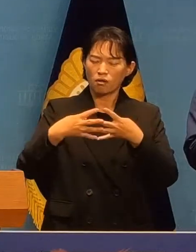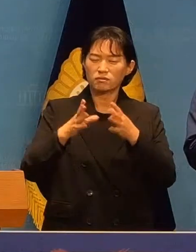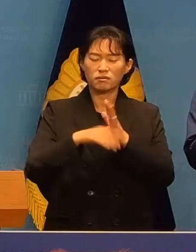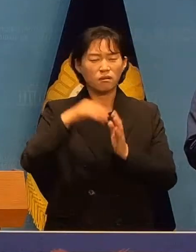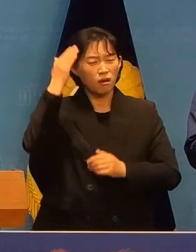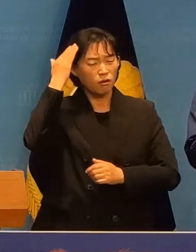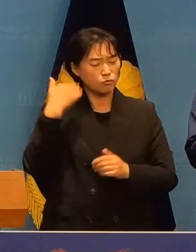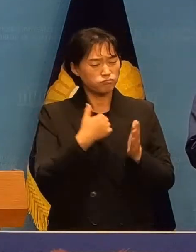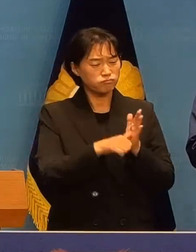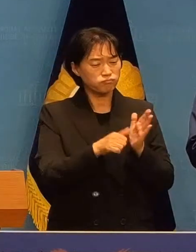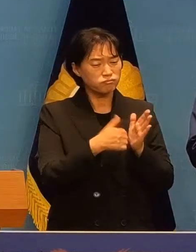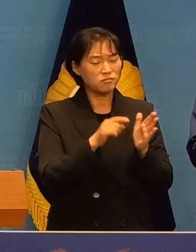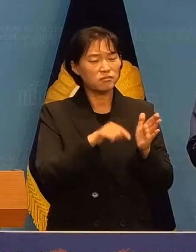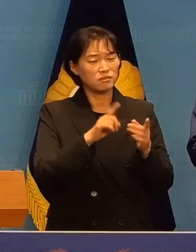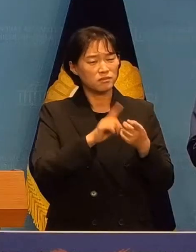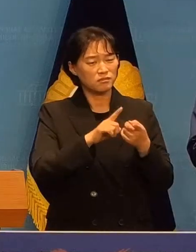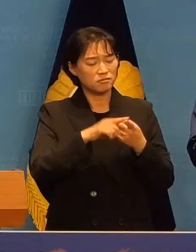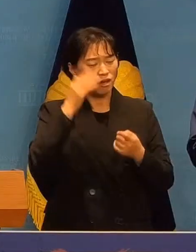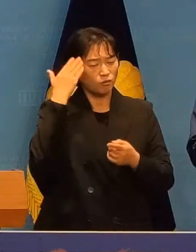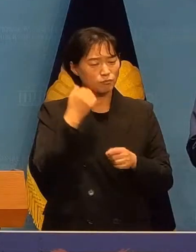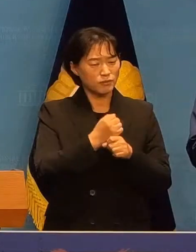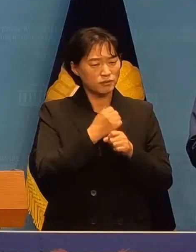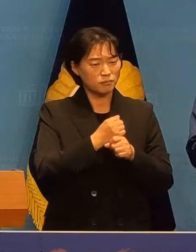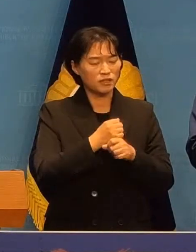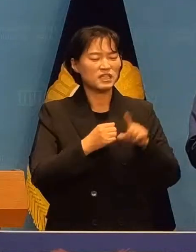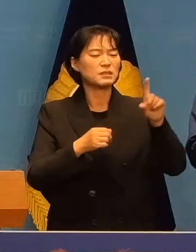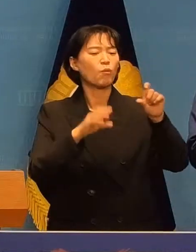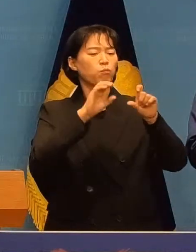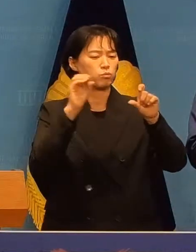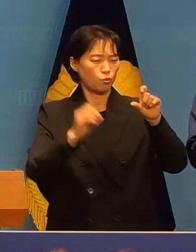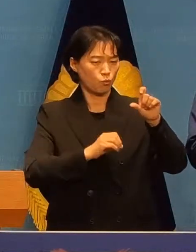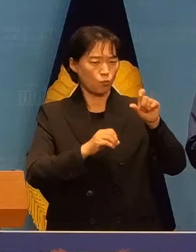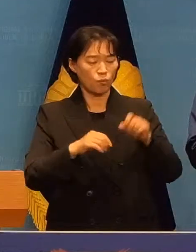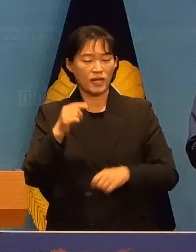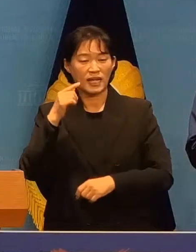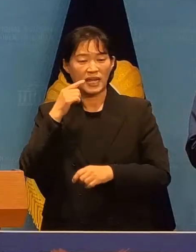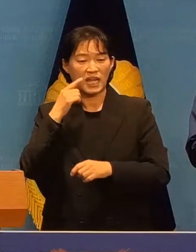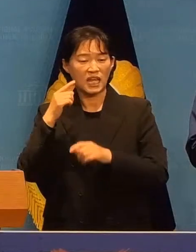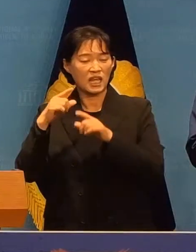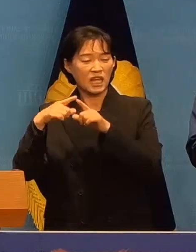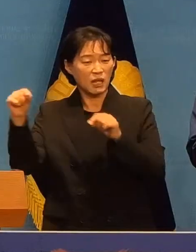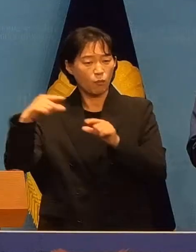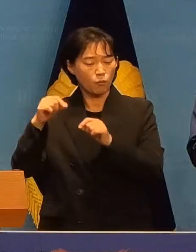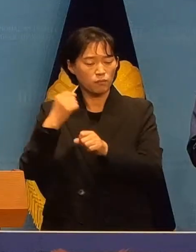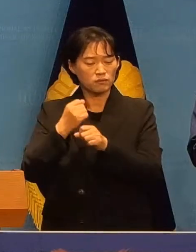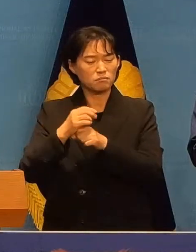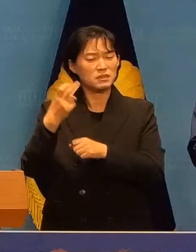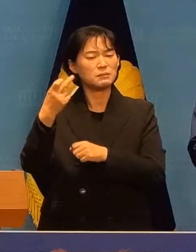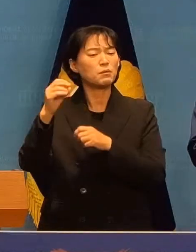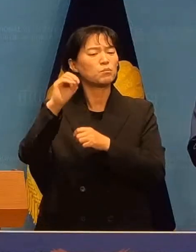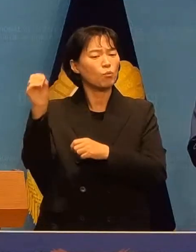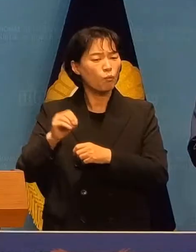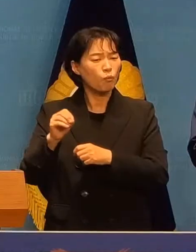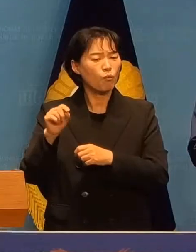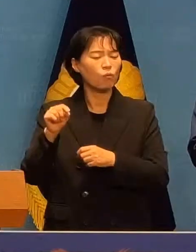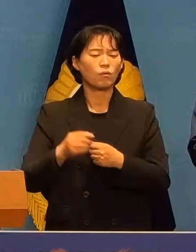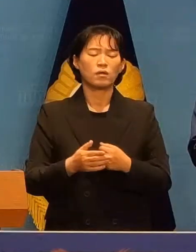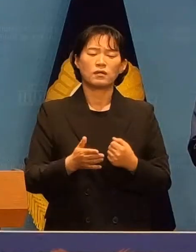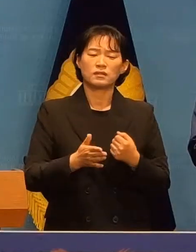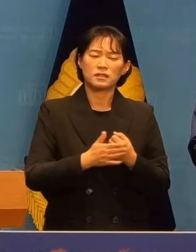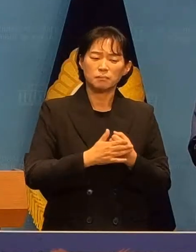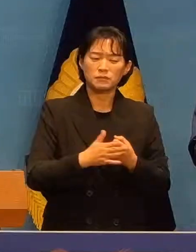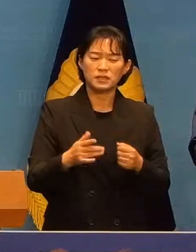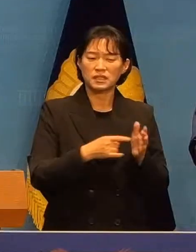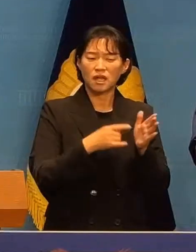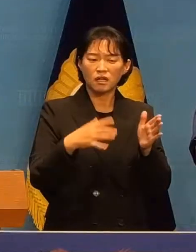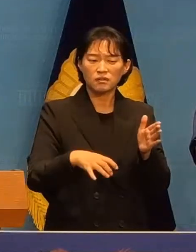우리나라 제품에 대해서는 한국산에 대해서는 15%, 일본산에 대해서는 12%인데 이 12%의